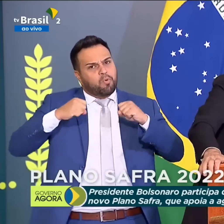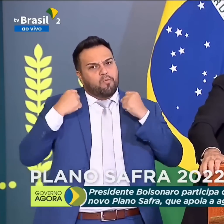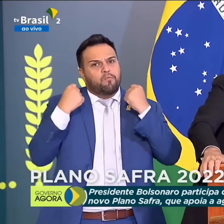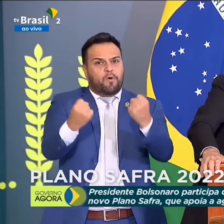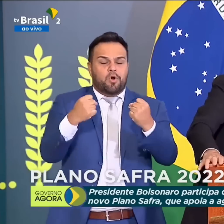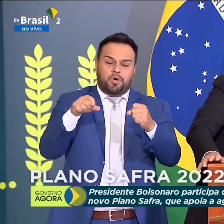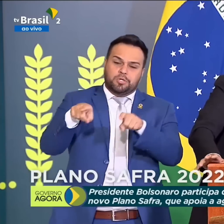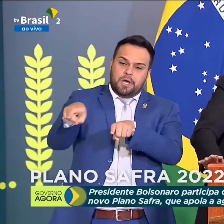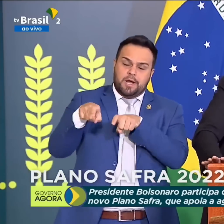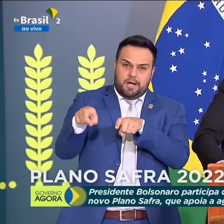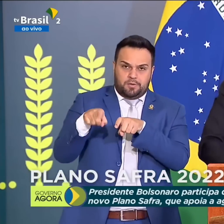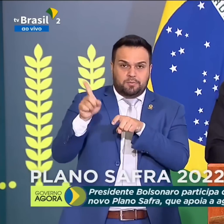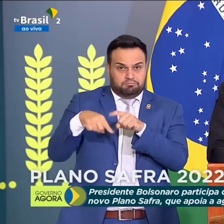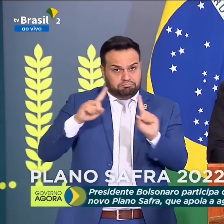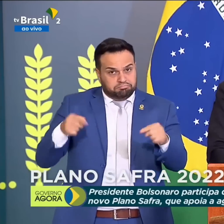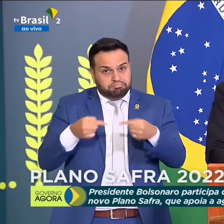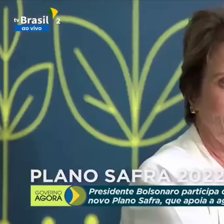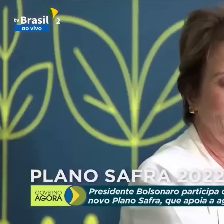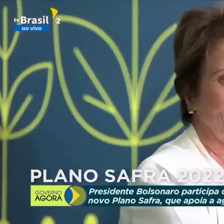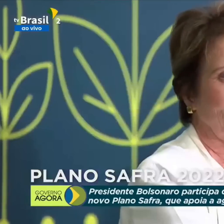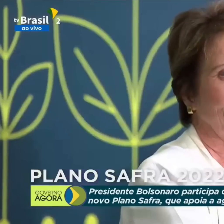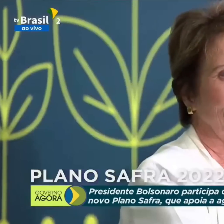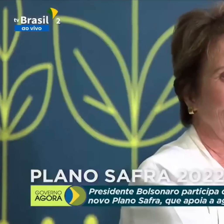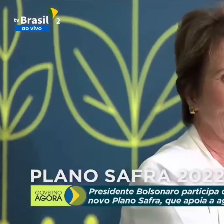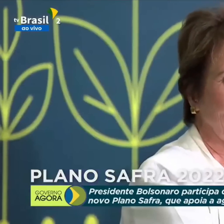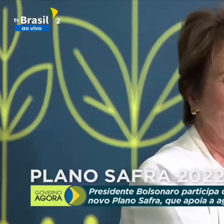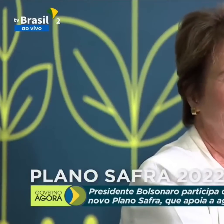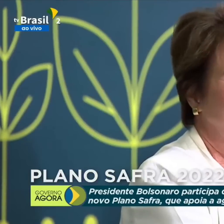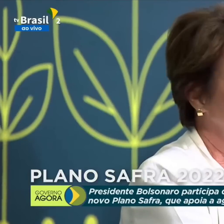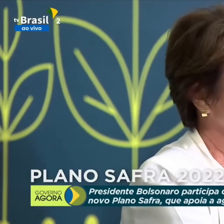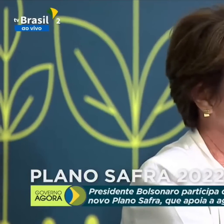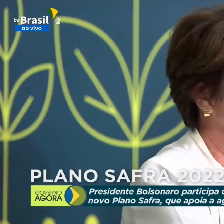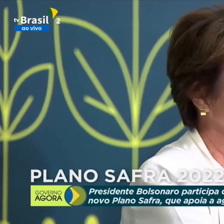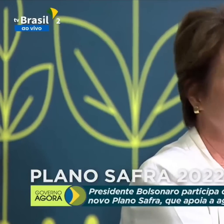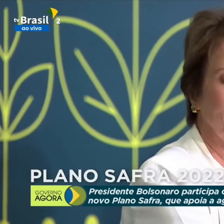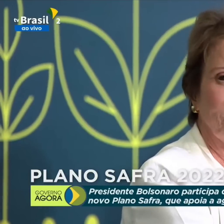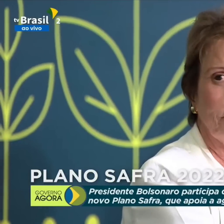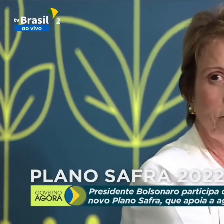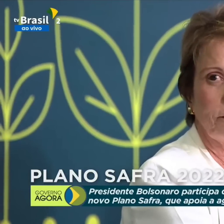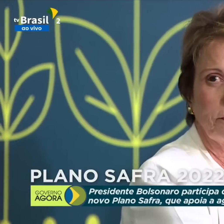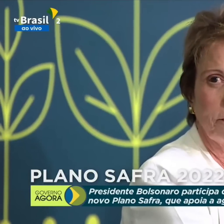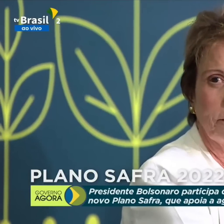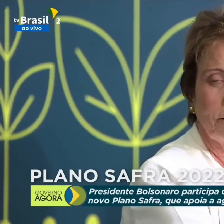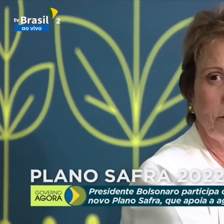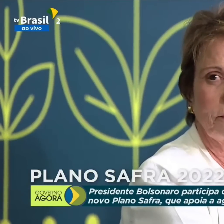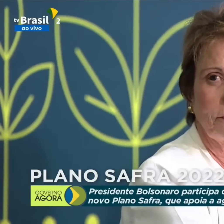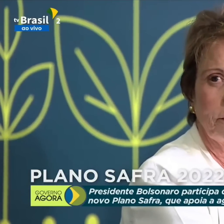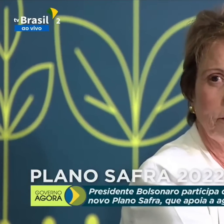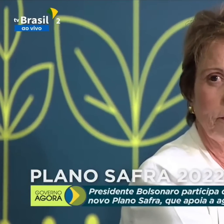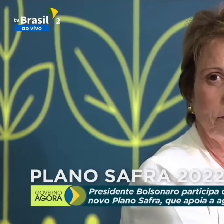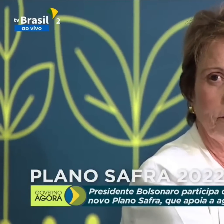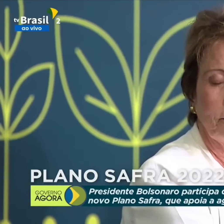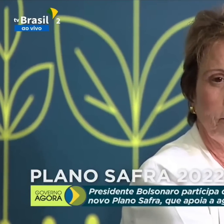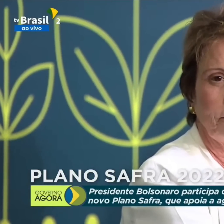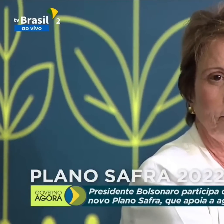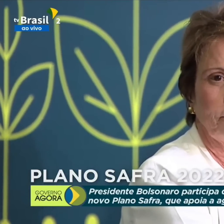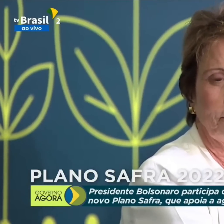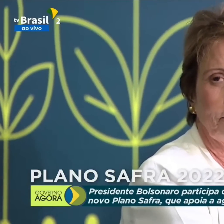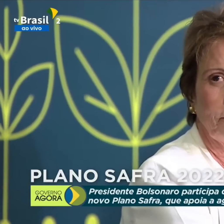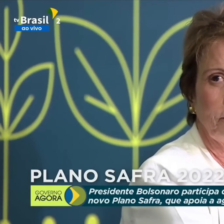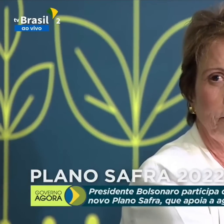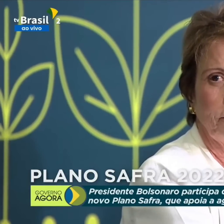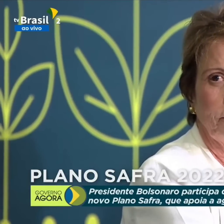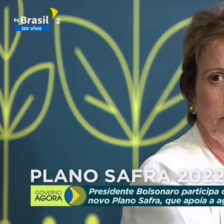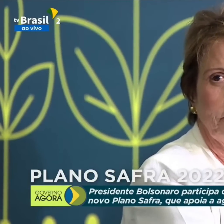encontra nessa região. A ex-ministra da Agricultura, Tereza Cristina, também foi alvo